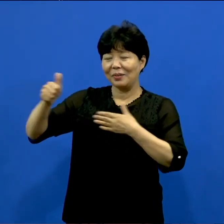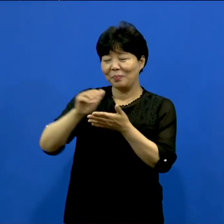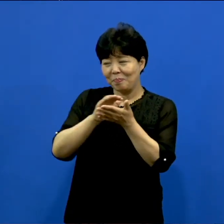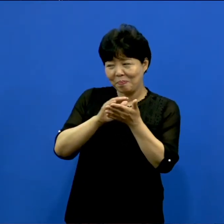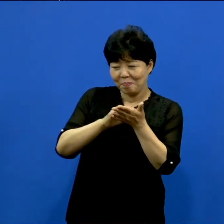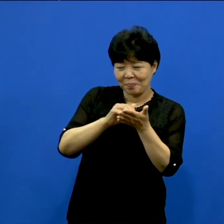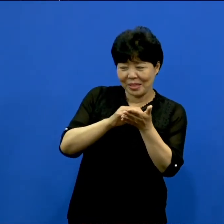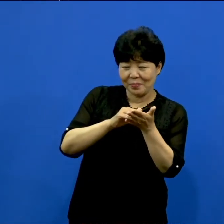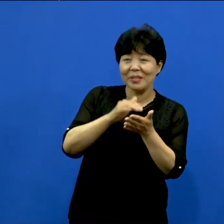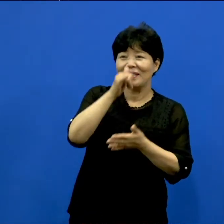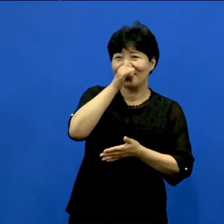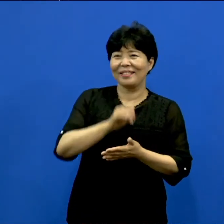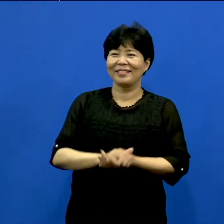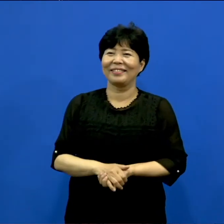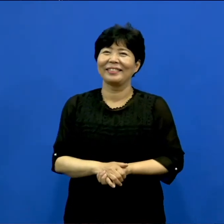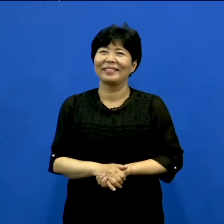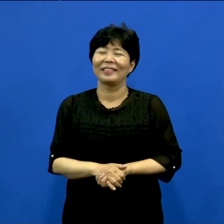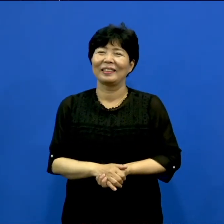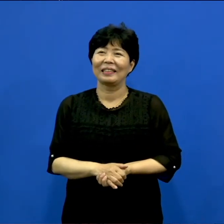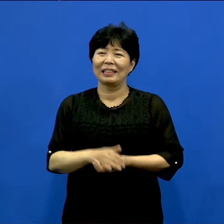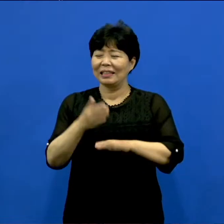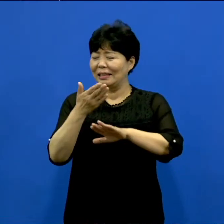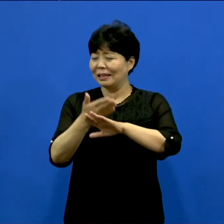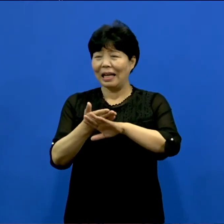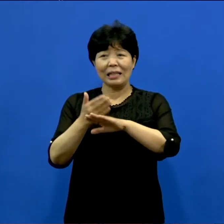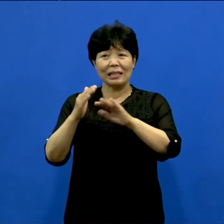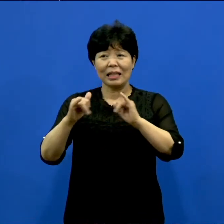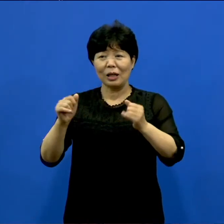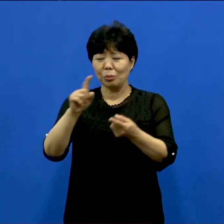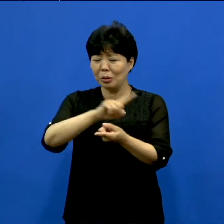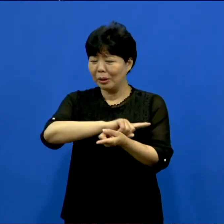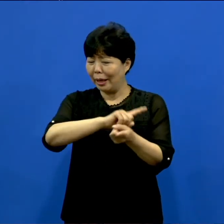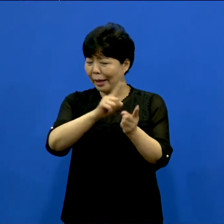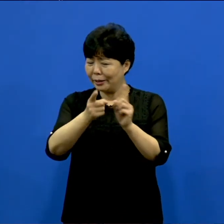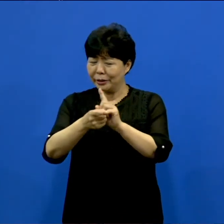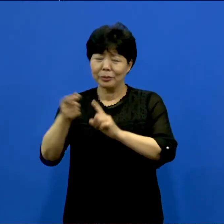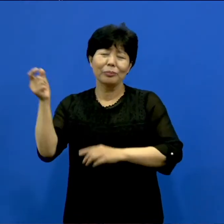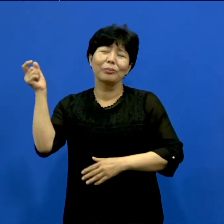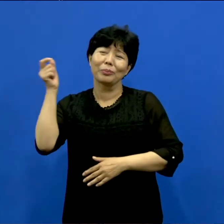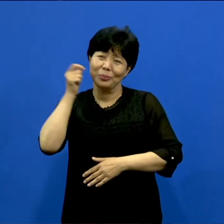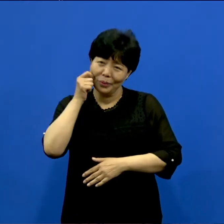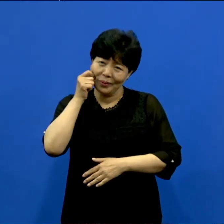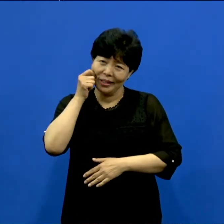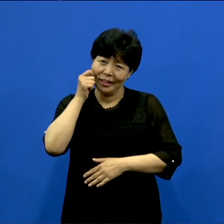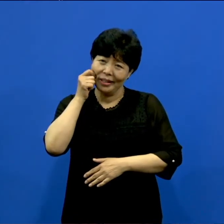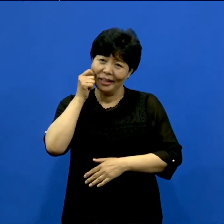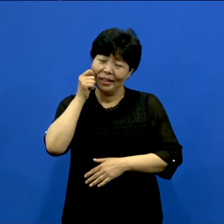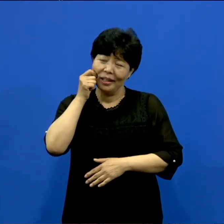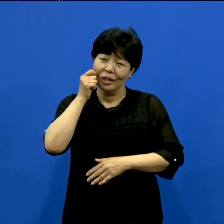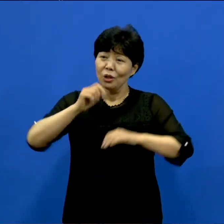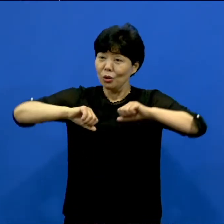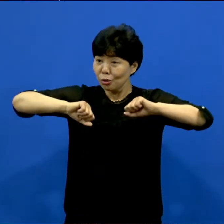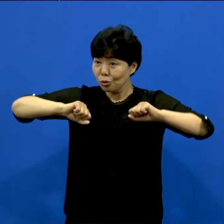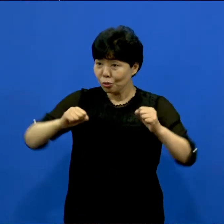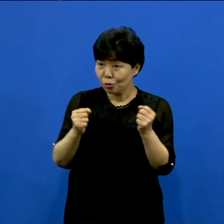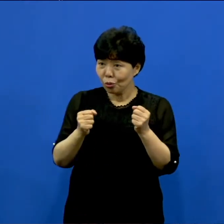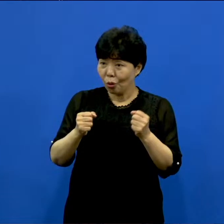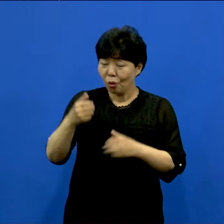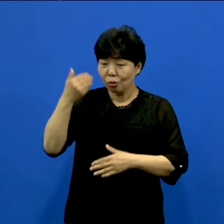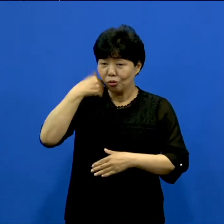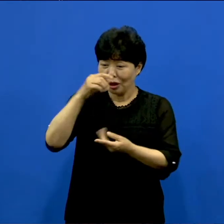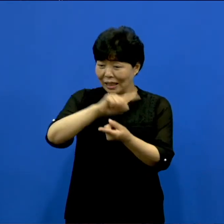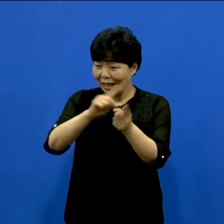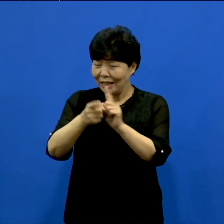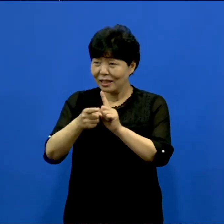그것은 다른 사람, 여러분, 이건 다른 사람이 대신해 줄 수 없는 거라는, 이 순종은 누가 대신해 줄 수가 있는 게 아니라는 거예요.